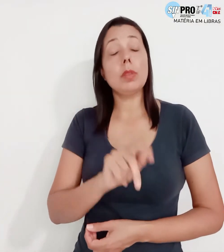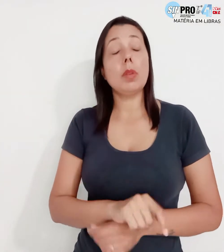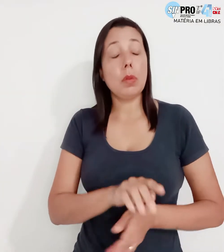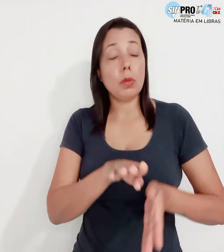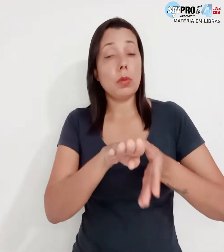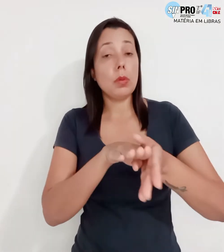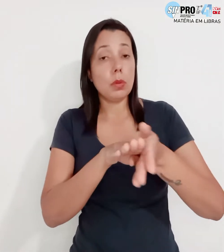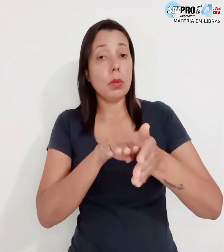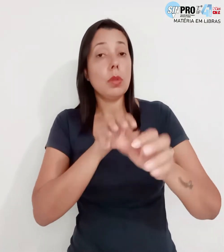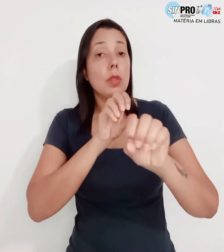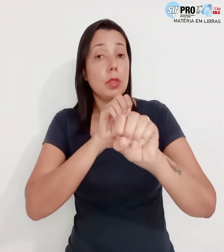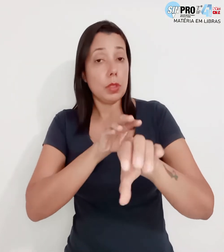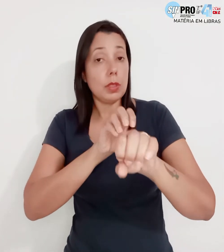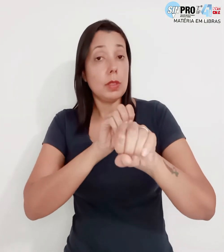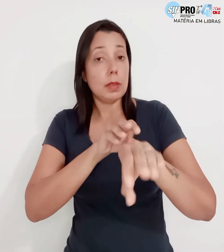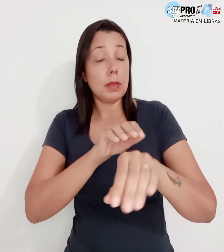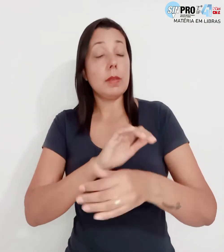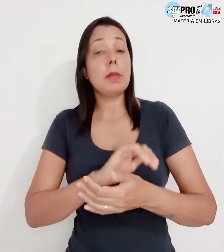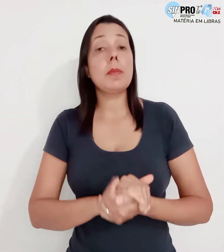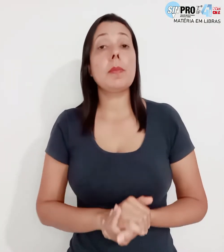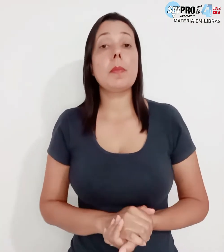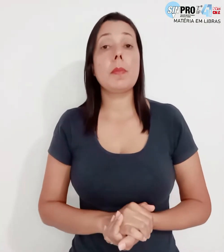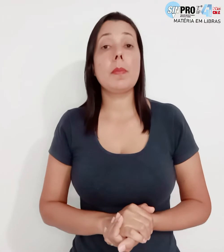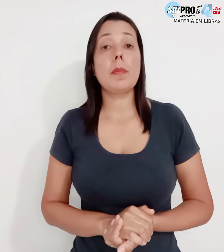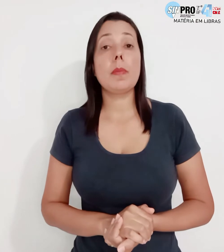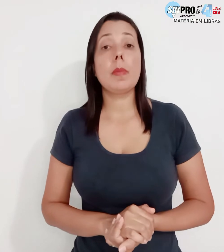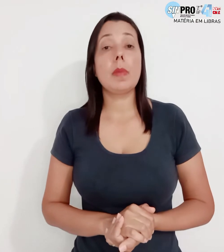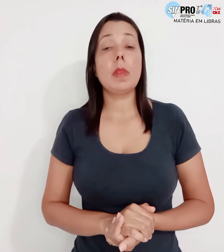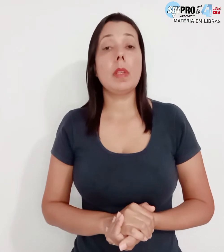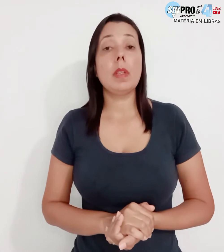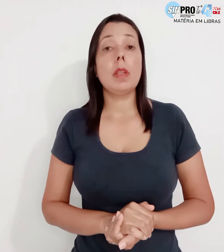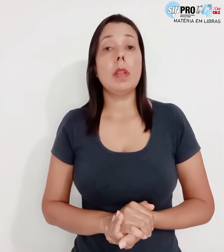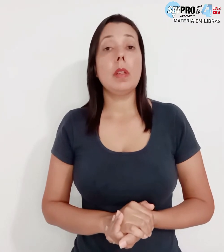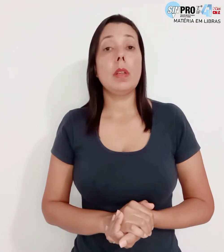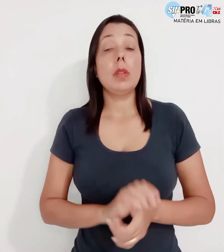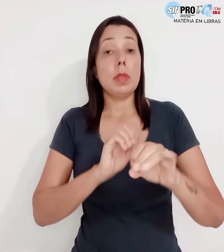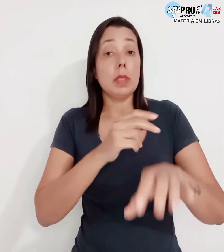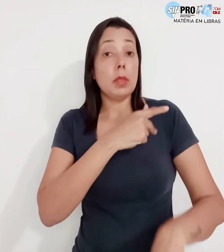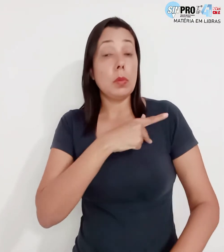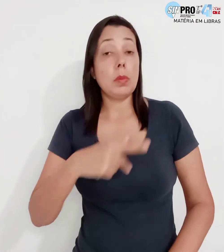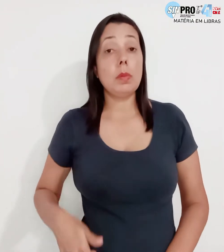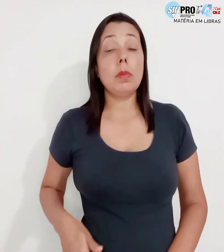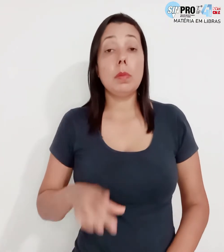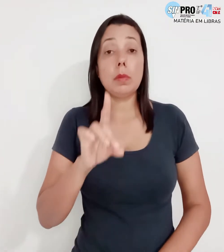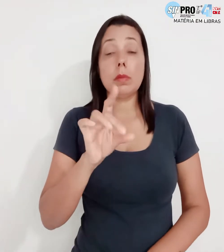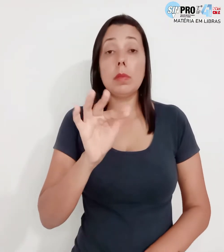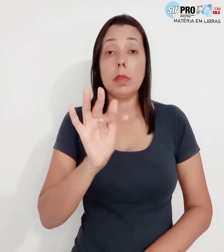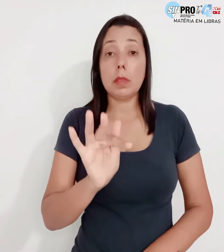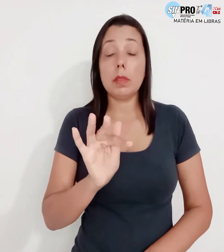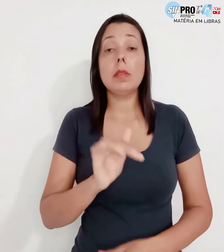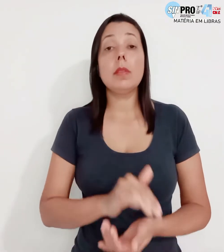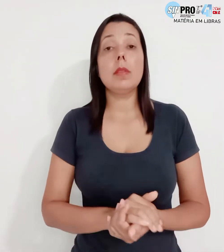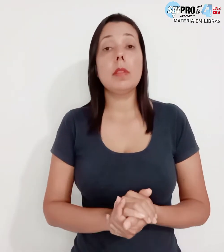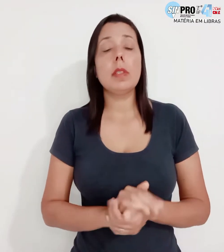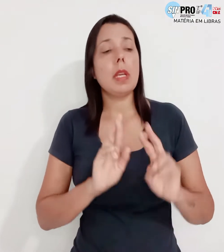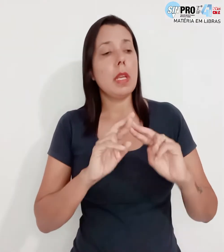e orientadores educacionais da Rede Pública de Ensino do Distrito Federal se